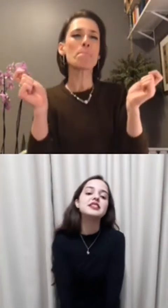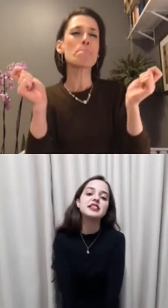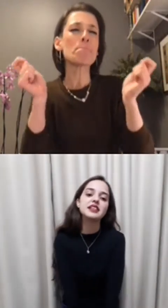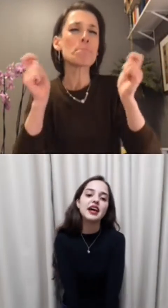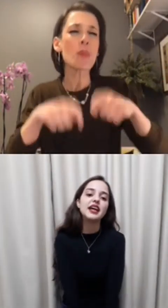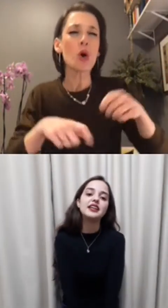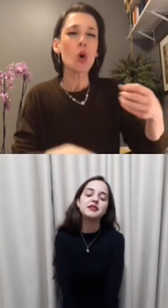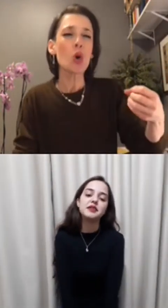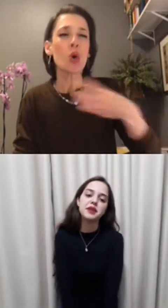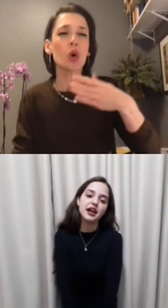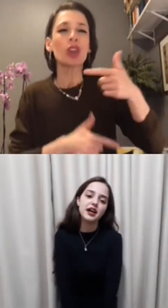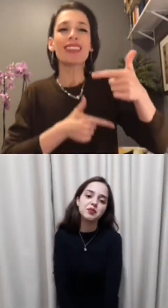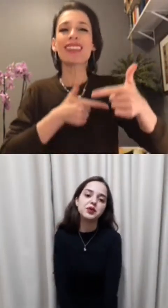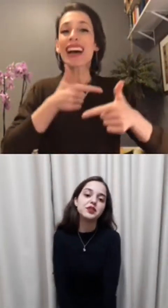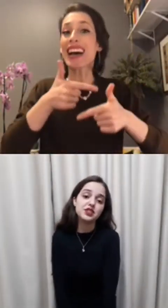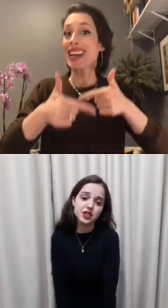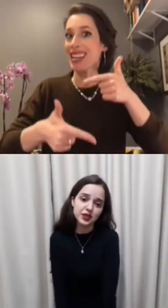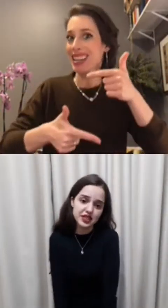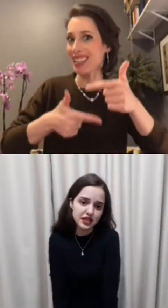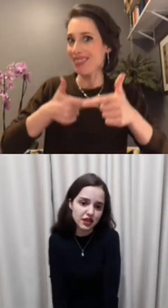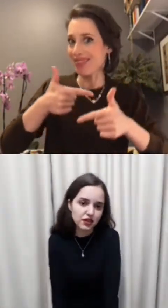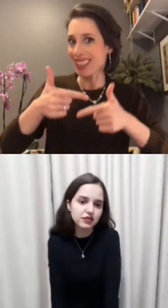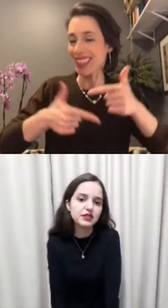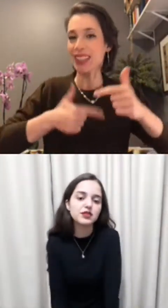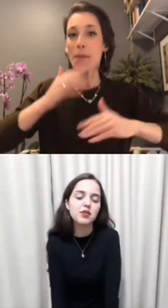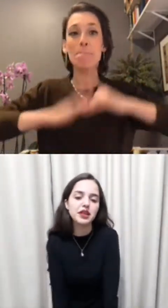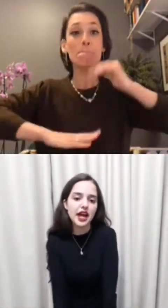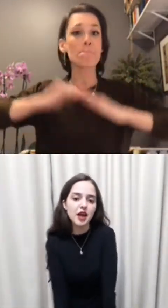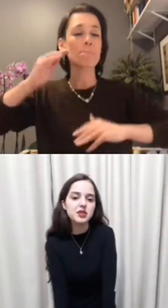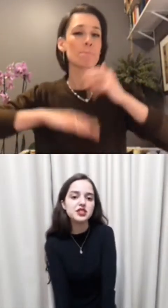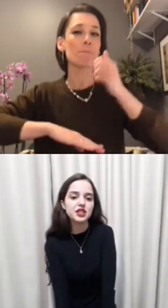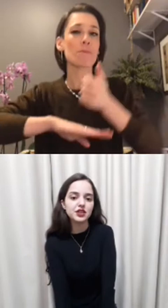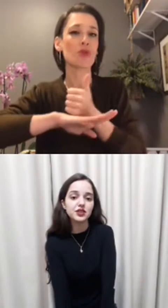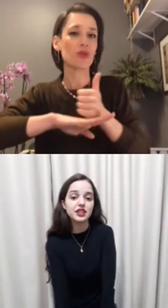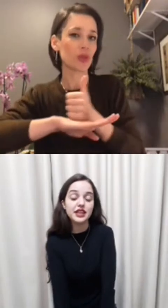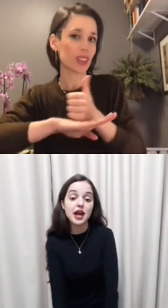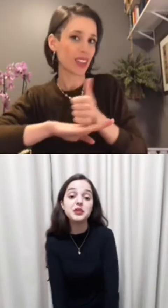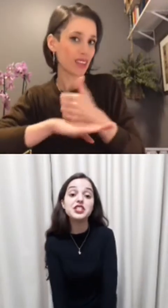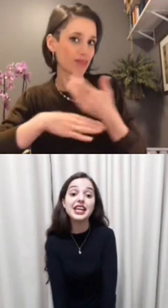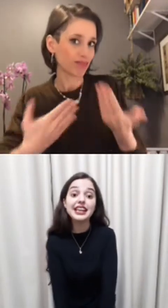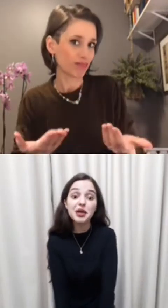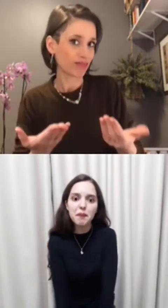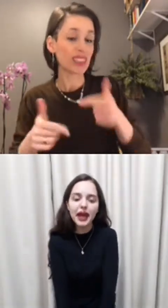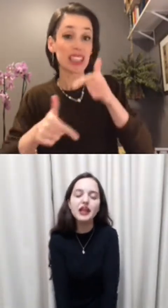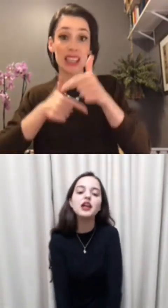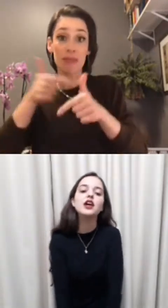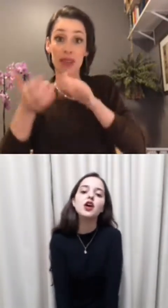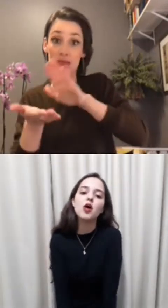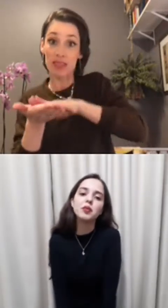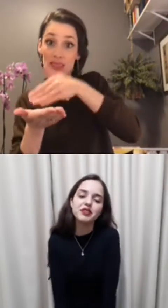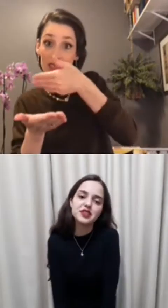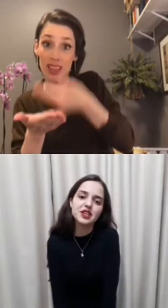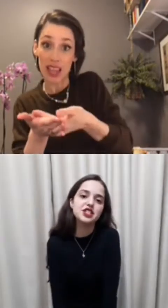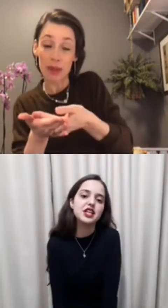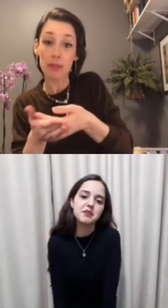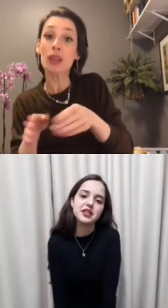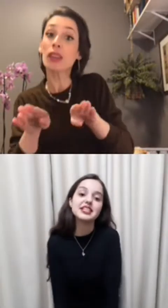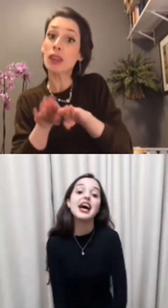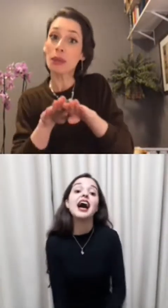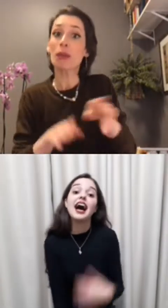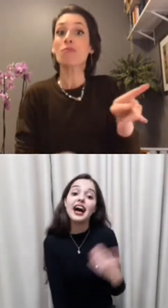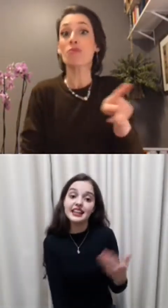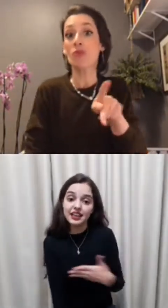trabalhos, né, para o contexto de atuação, como intérprete, tradutor-intérprete e também como professora de